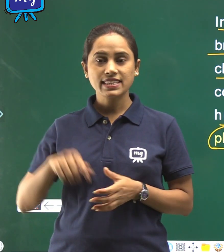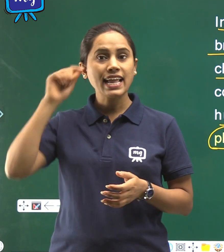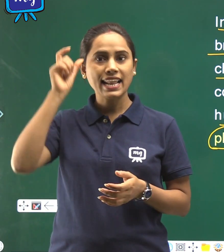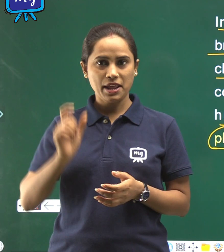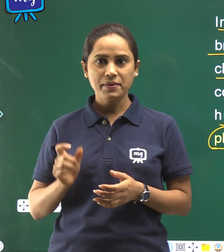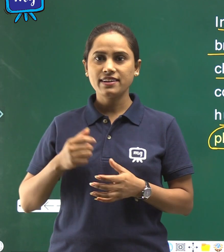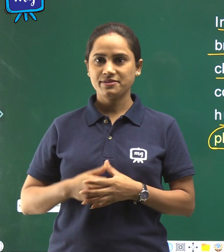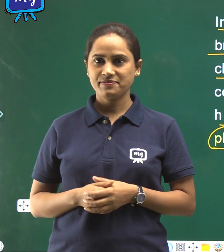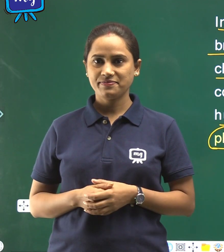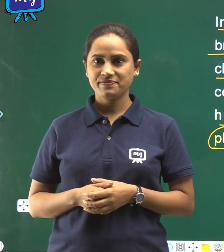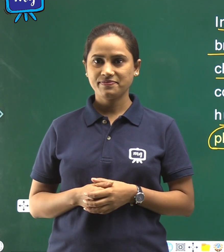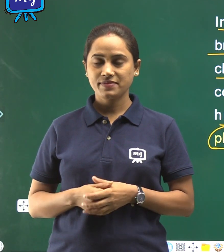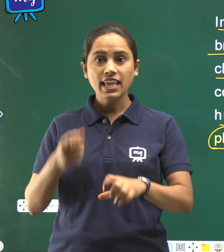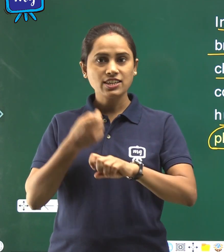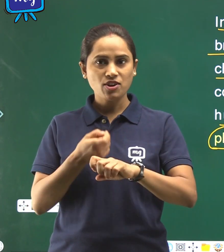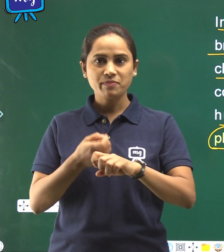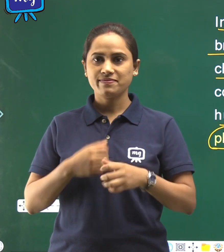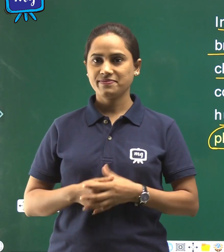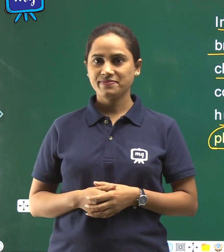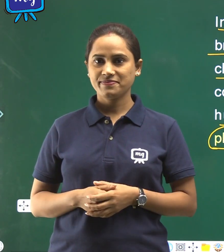लेबर, श्रम.